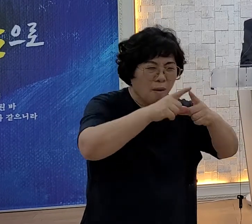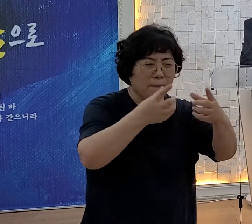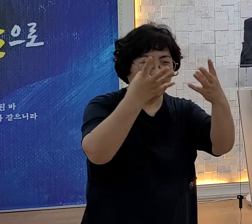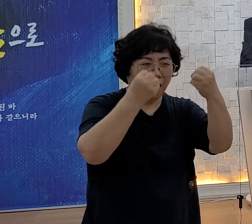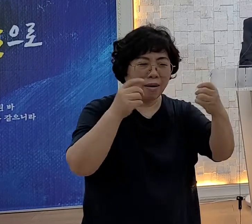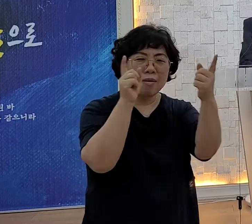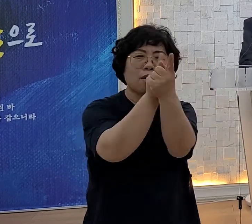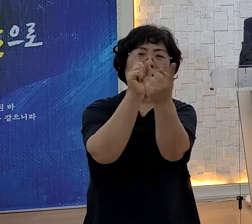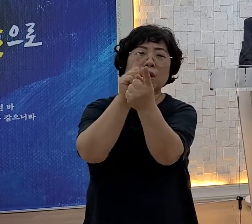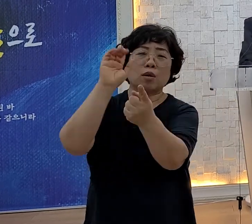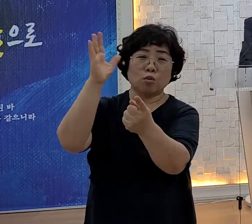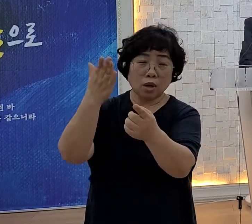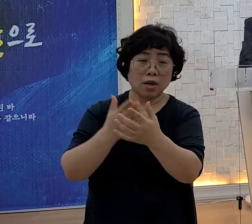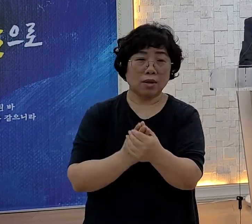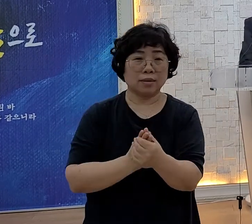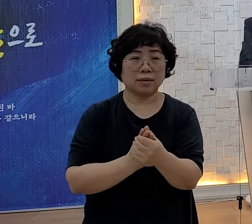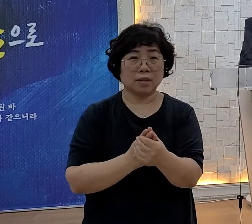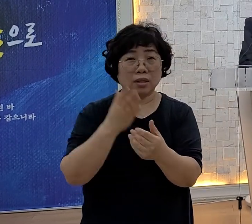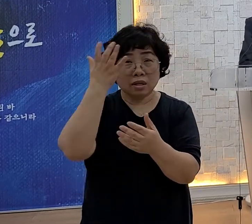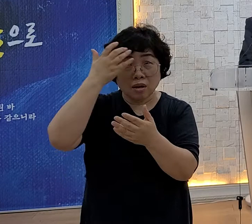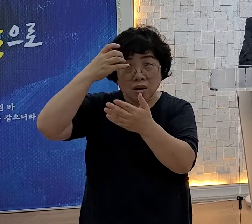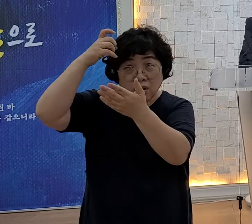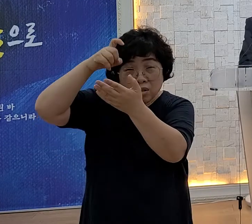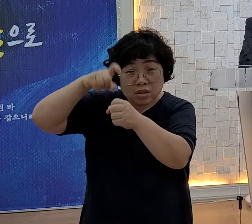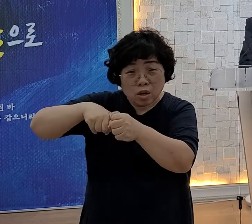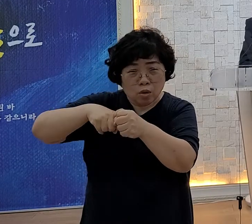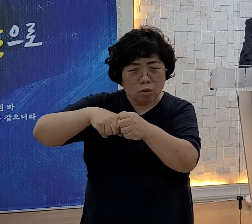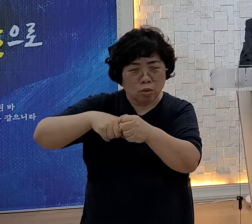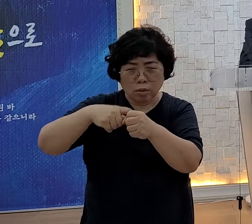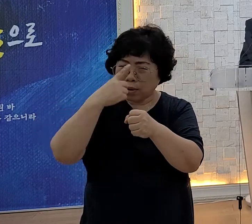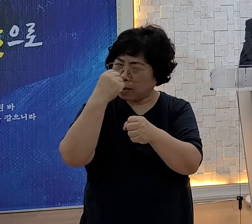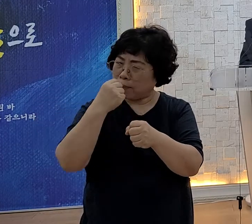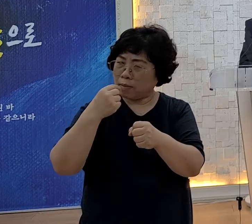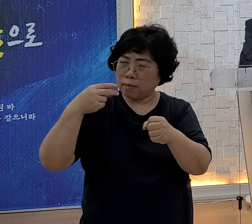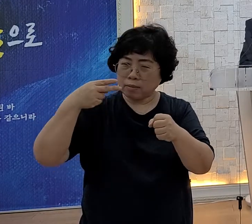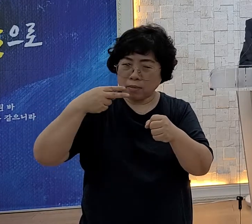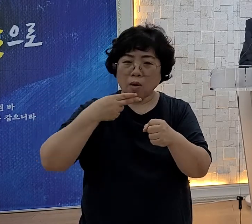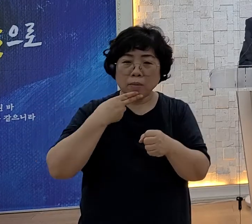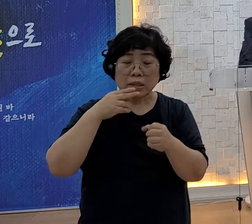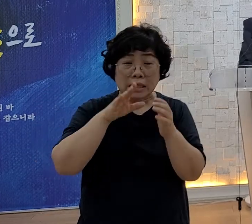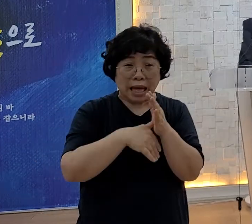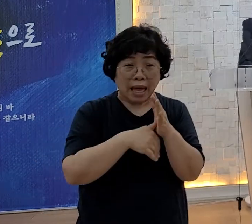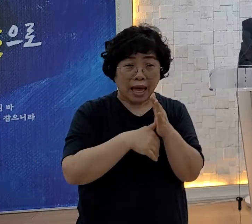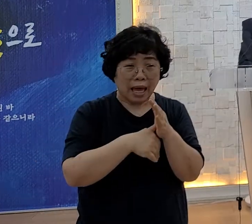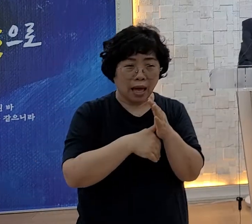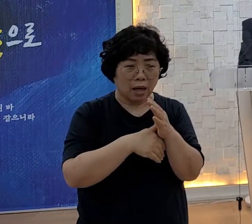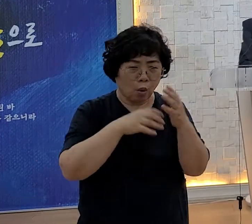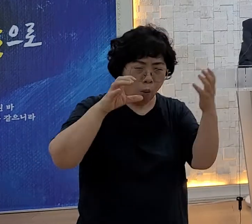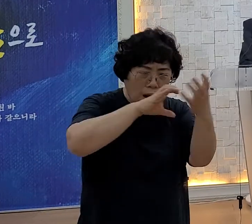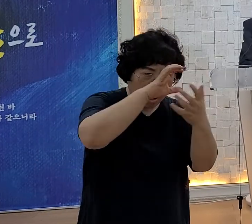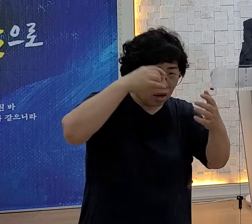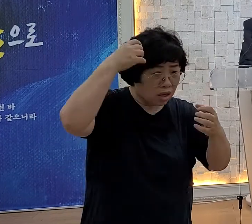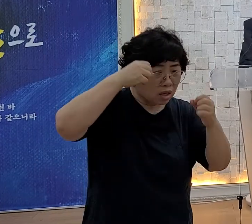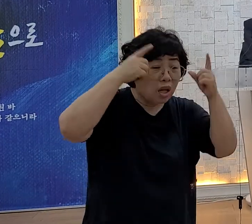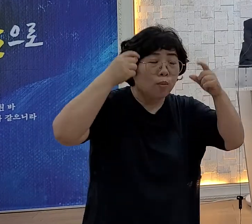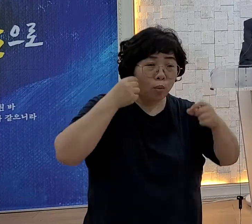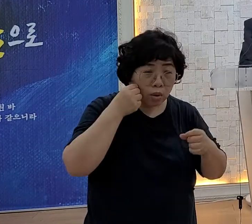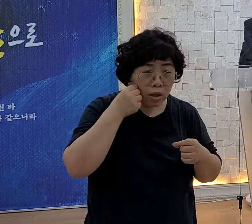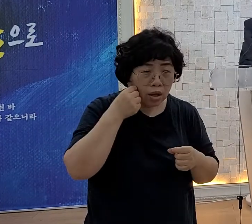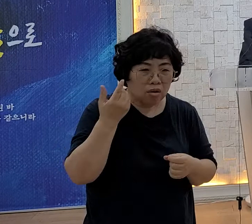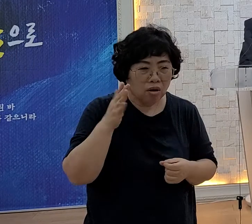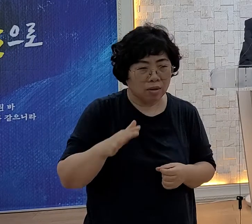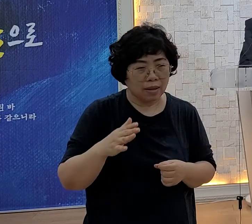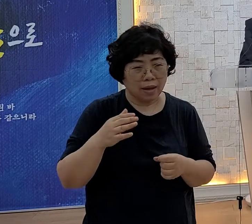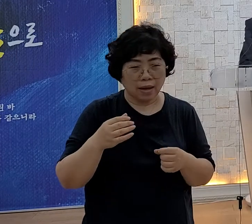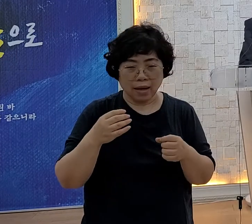것을 경험하게. 아니 내가 영적으로 좀 무딜 때는 없어요. 근데 점점 깨어갈수록 우리에게 이런 영적